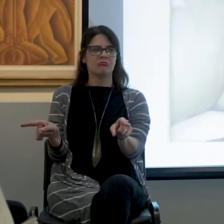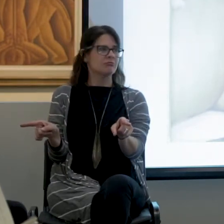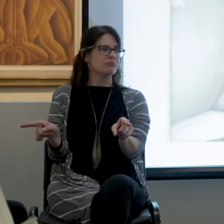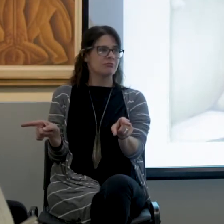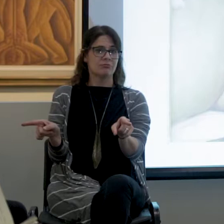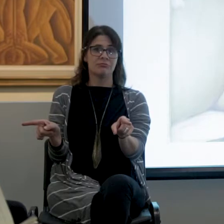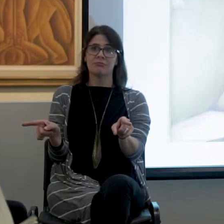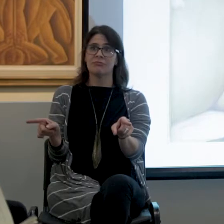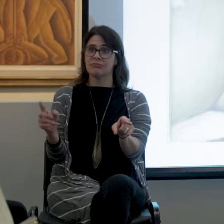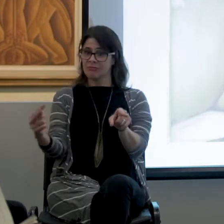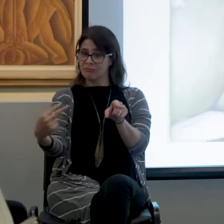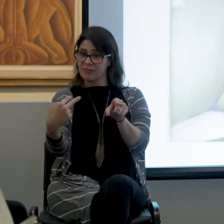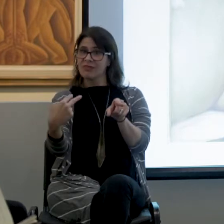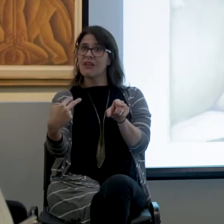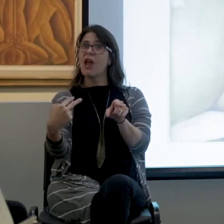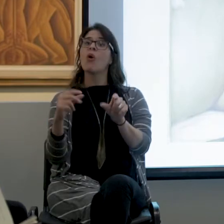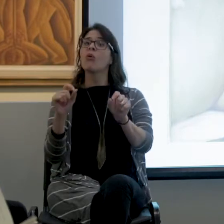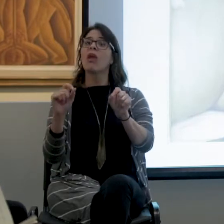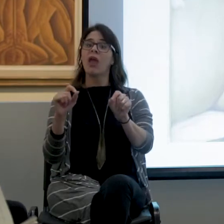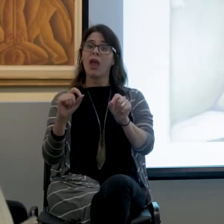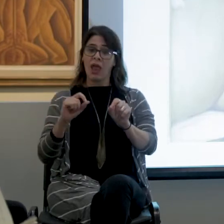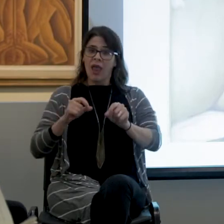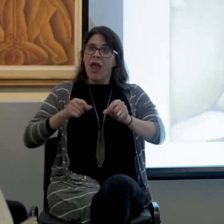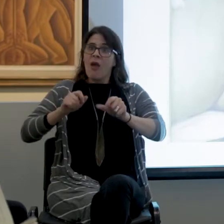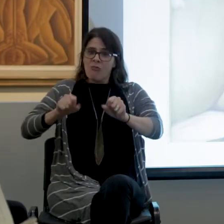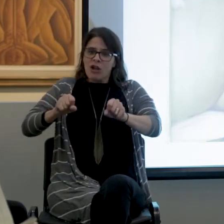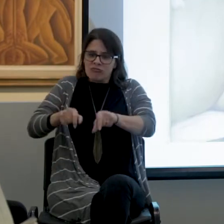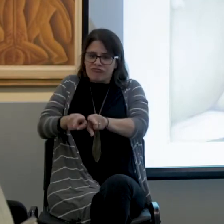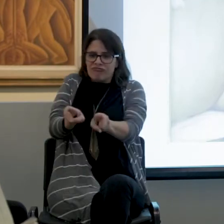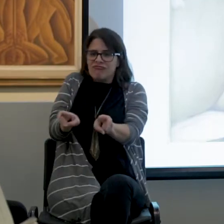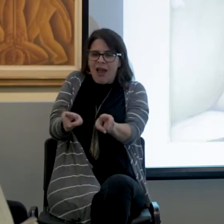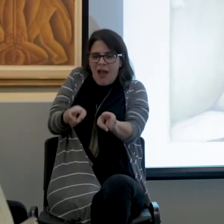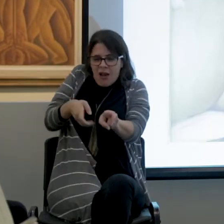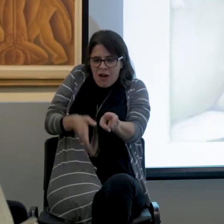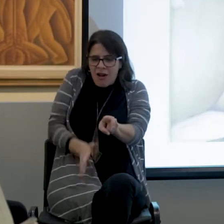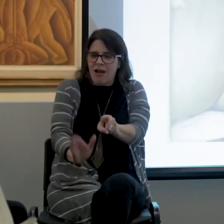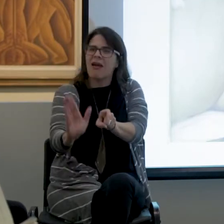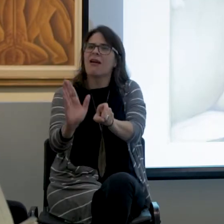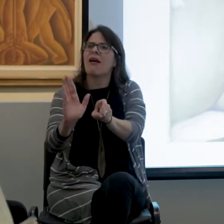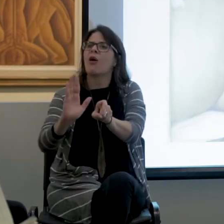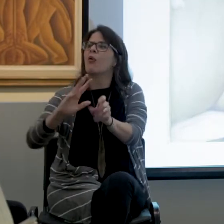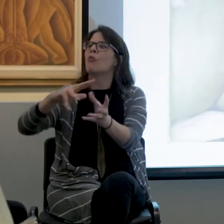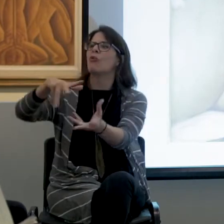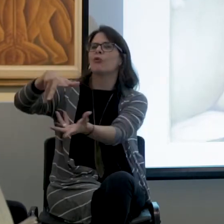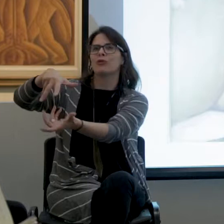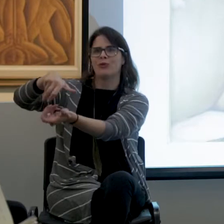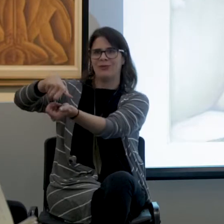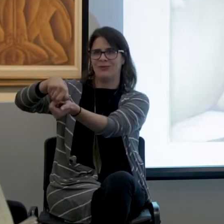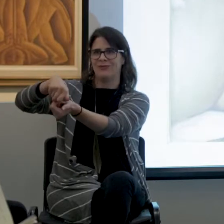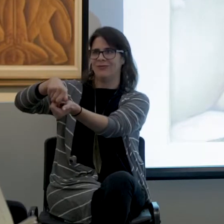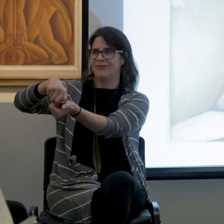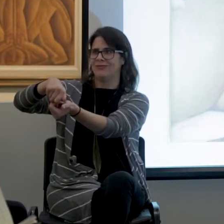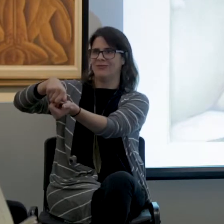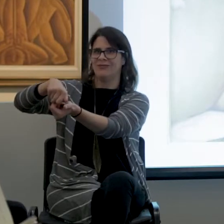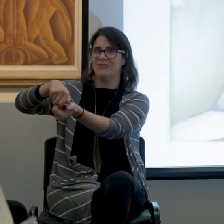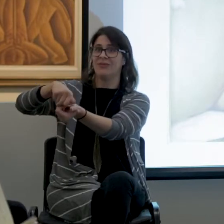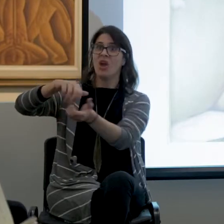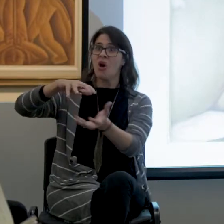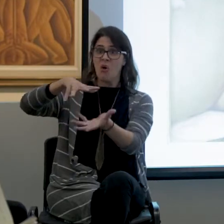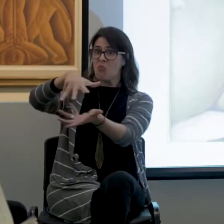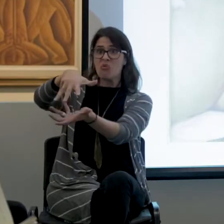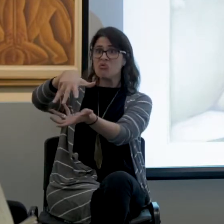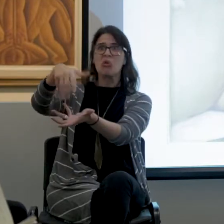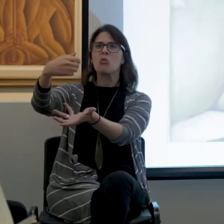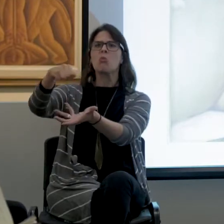a sua capacidade de parir o mundo. Um mundo que não precisa de nada, nem da costela do